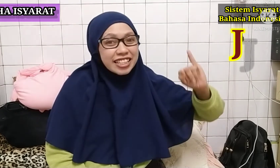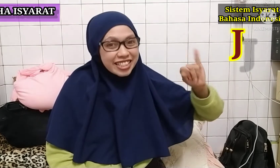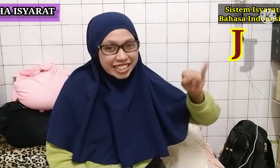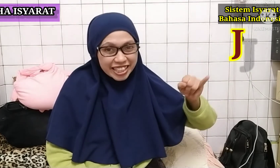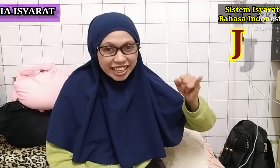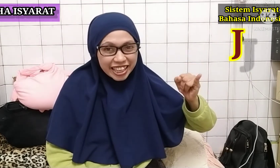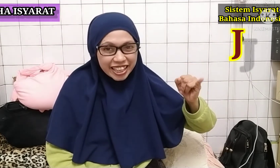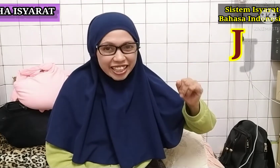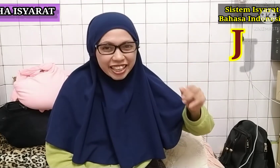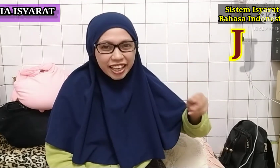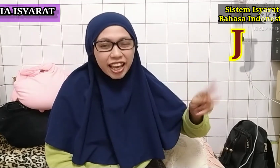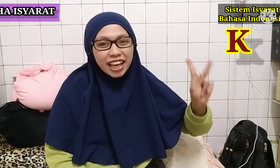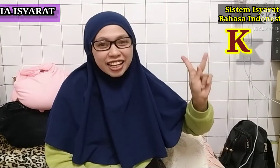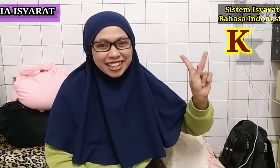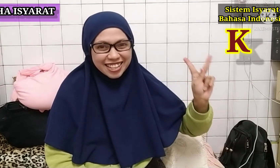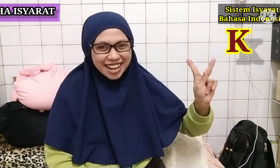J, K,